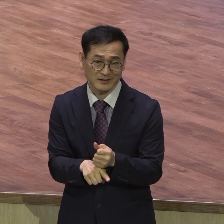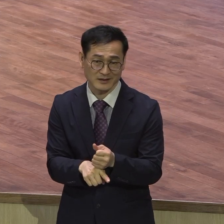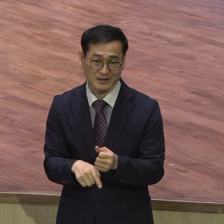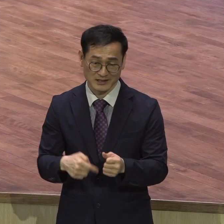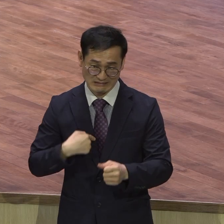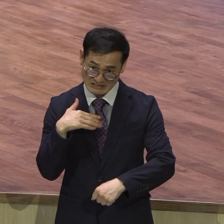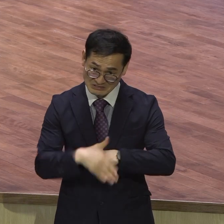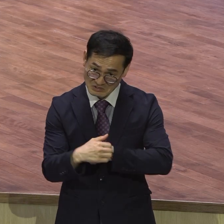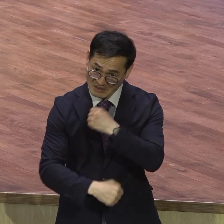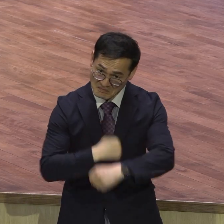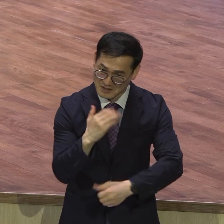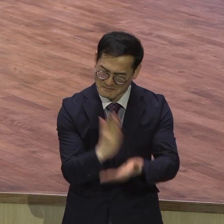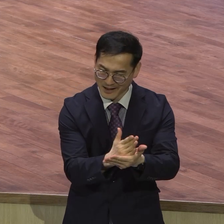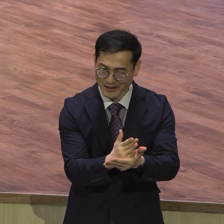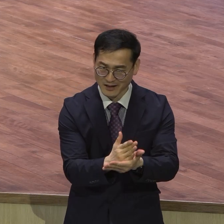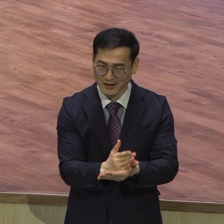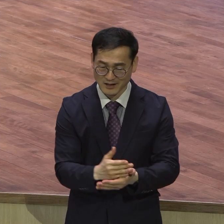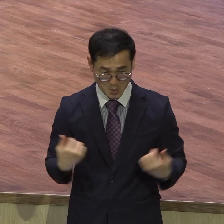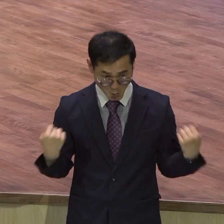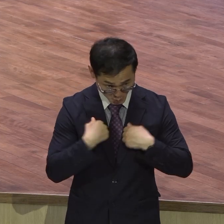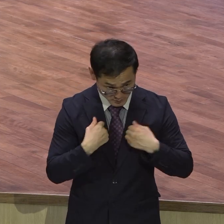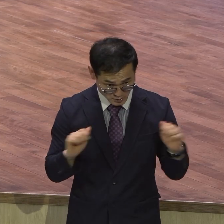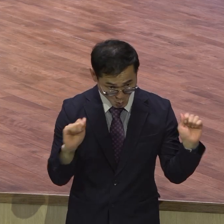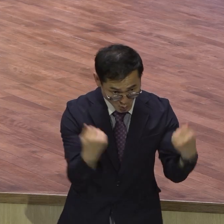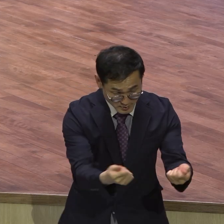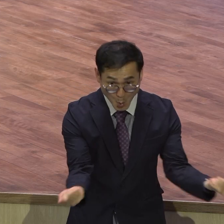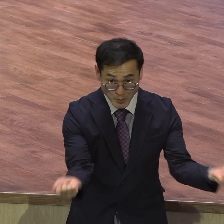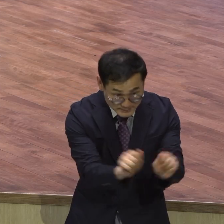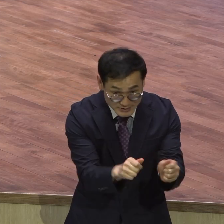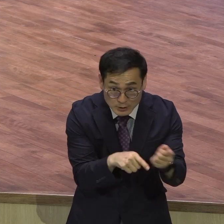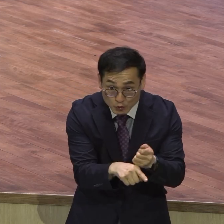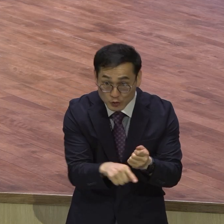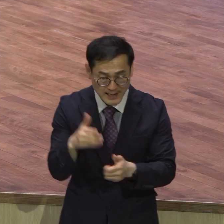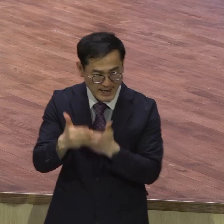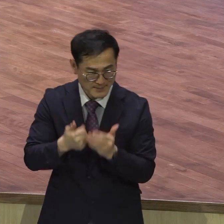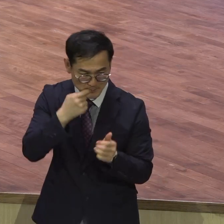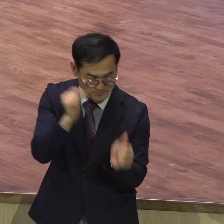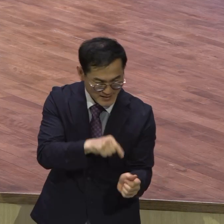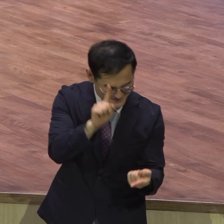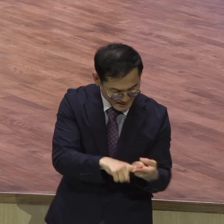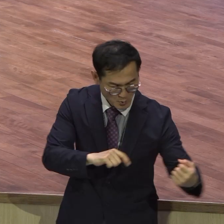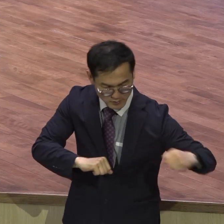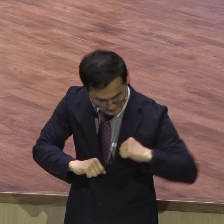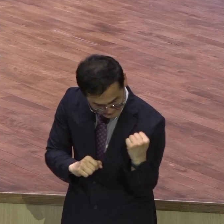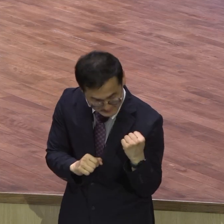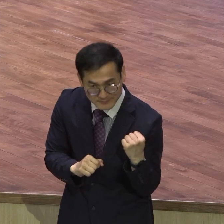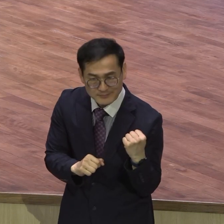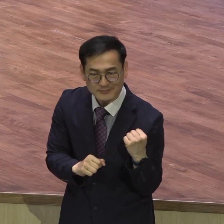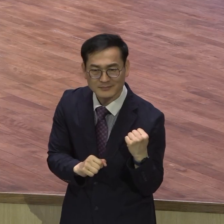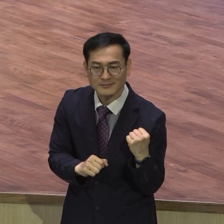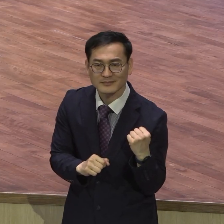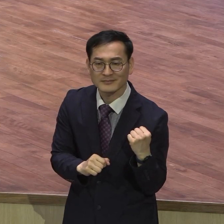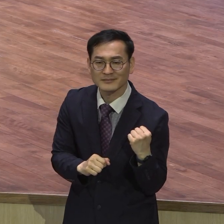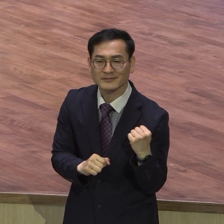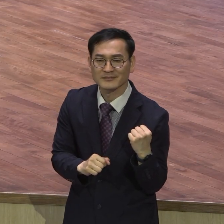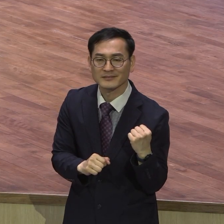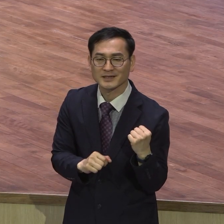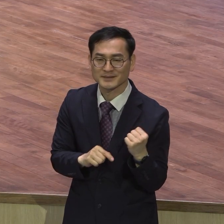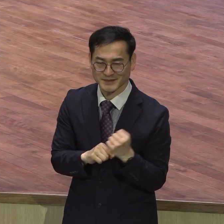말만 해라 오직 하나님 앞에서 하나님의 말씀을 따라 그 사명을